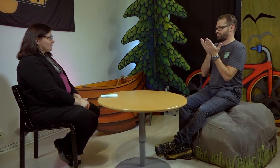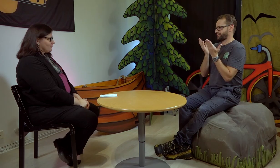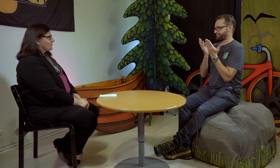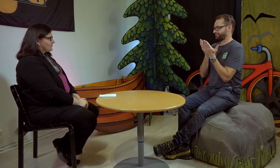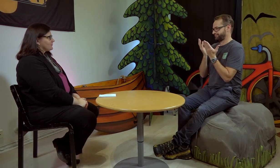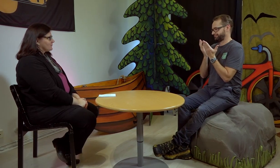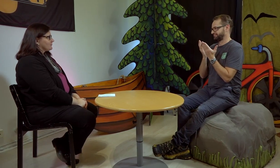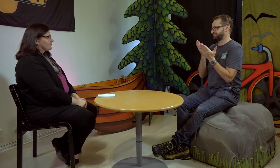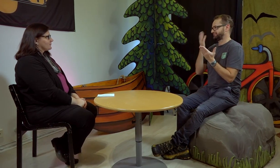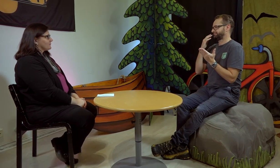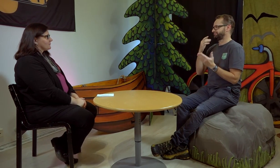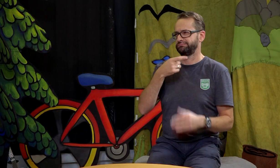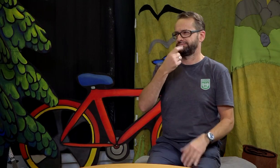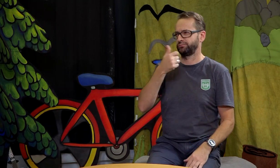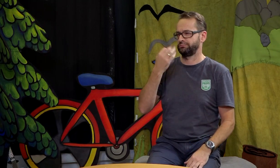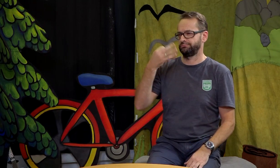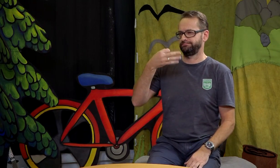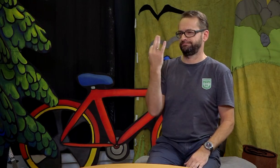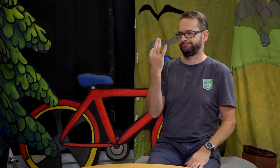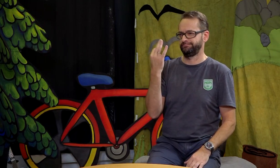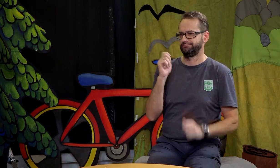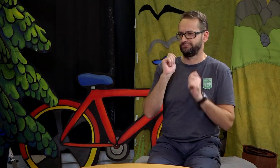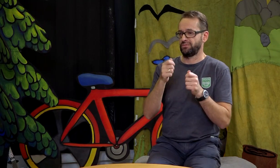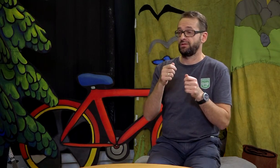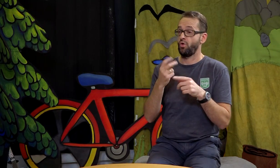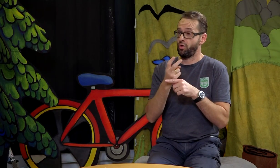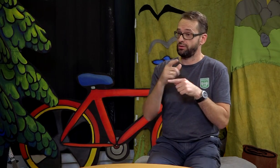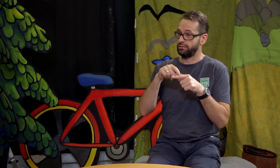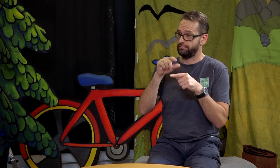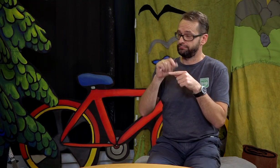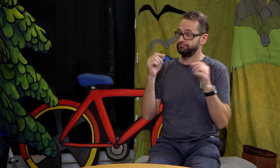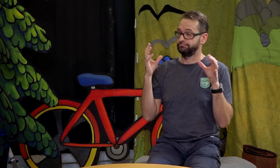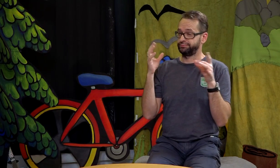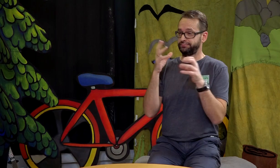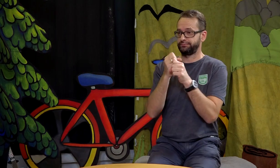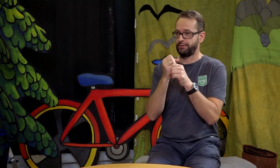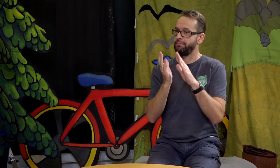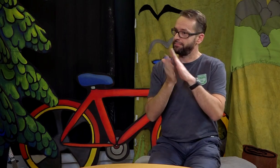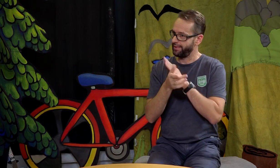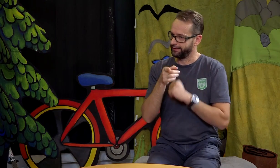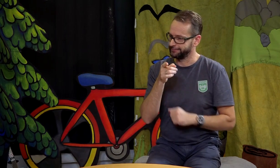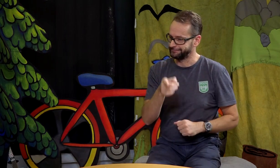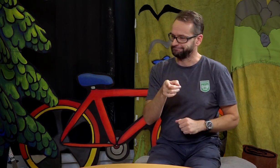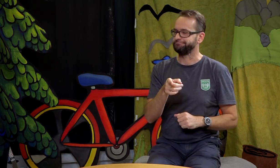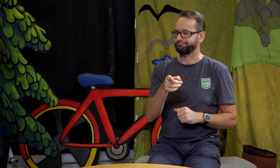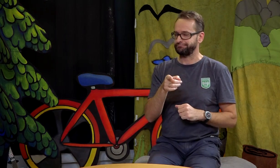Tämä on liittynyt korkeakouluopintoihin 1988. Hain koevalintoihin ja pääsin opiskelemaan.